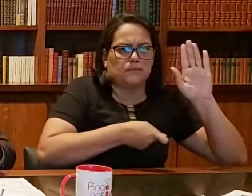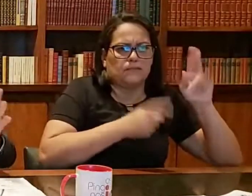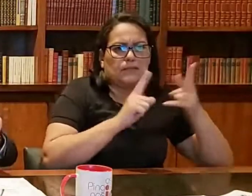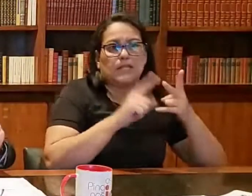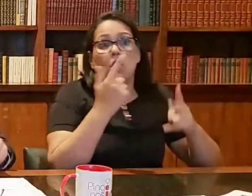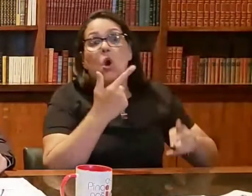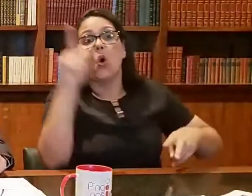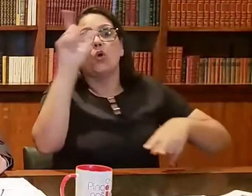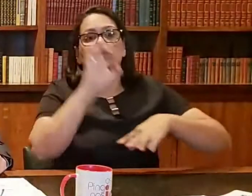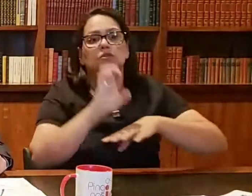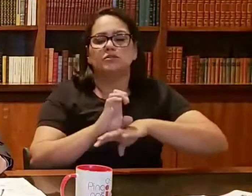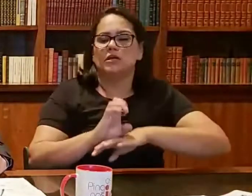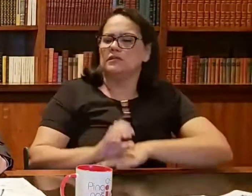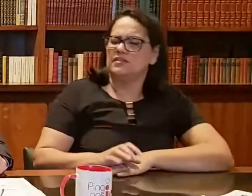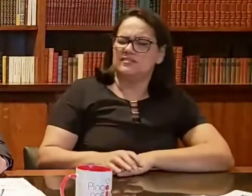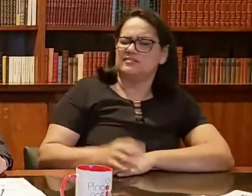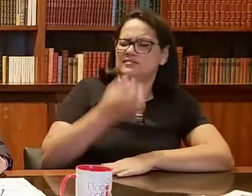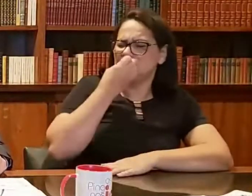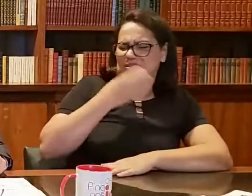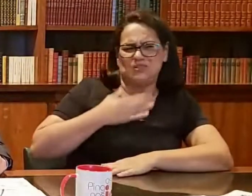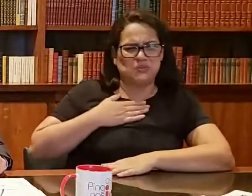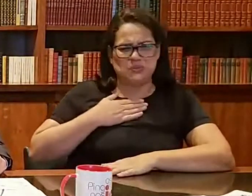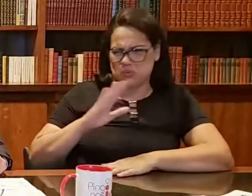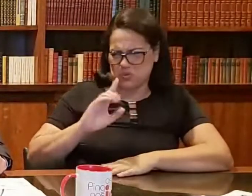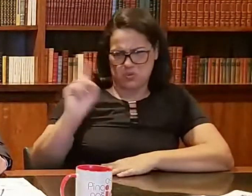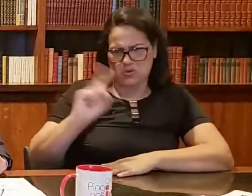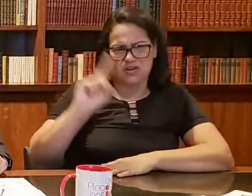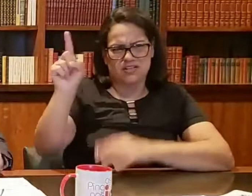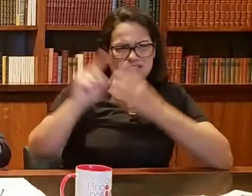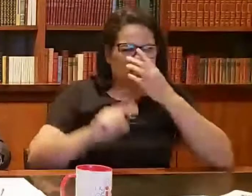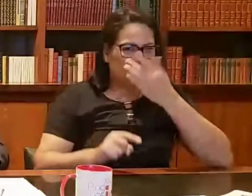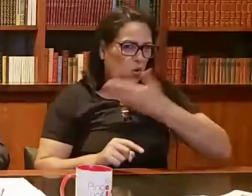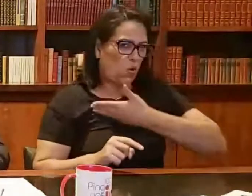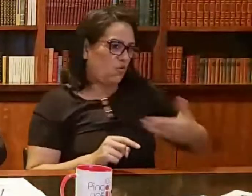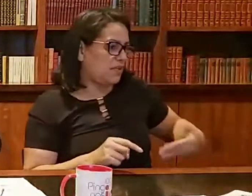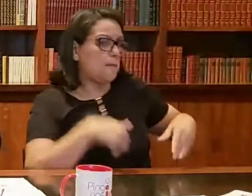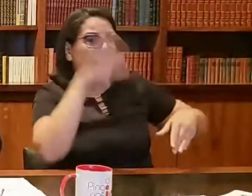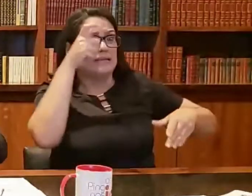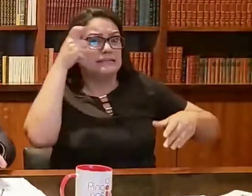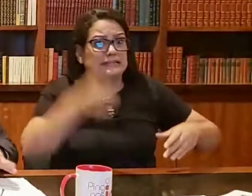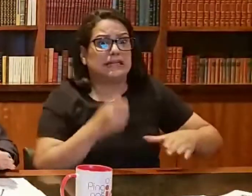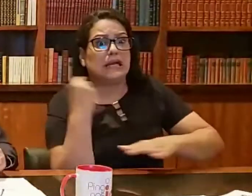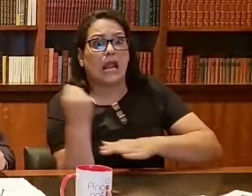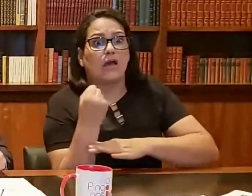prefeito fala, não gostei das restrições do governador, tem que ser mais grave ainda. E o